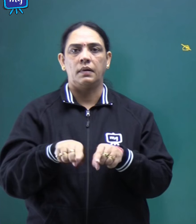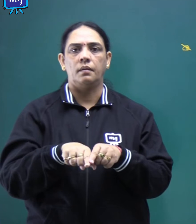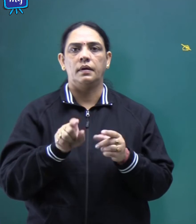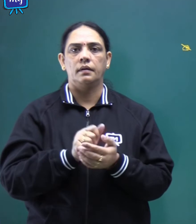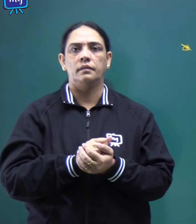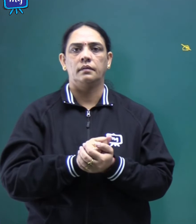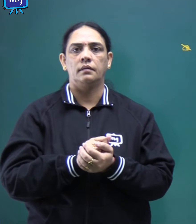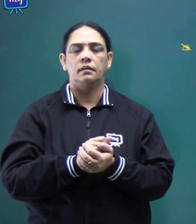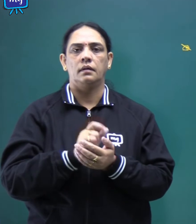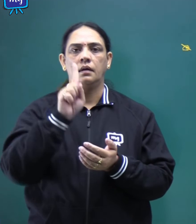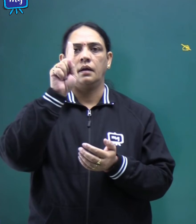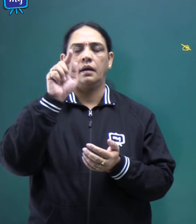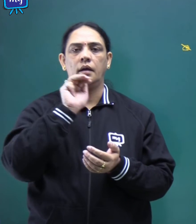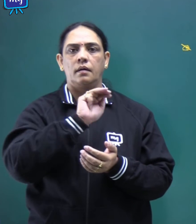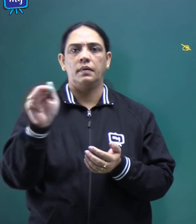बराबर 1/3